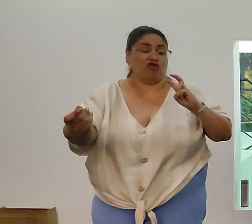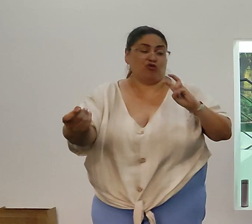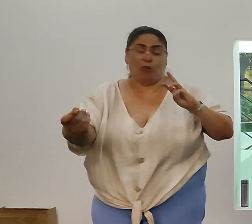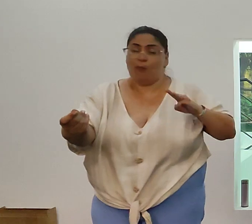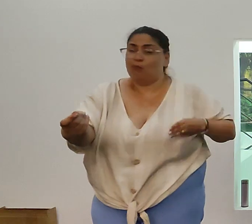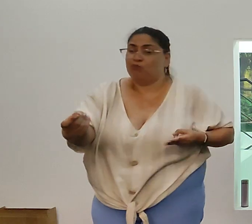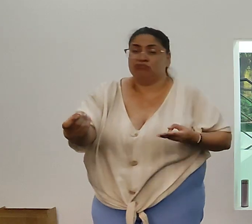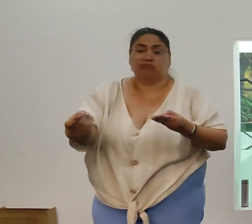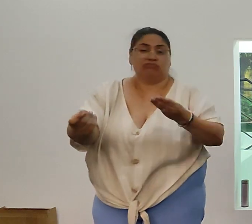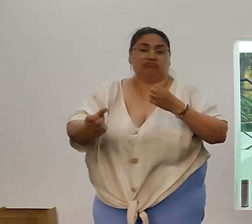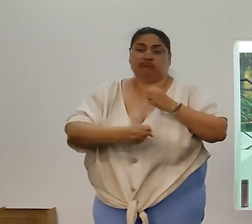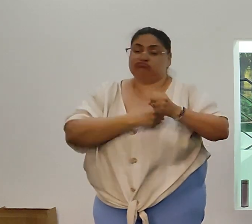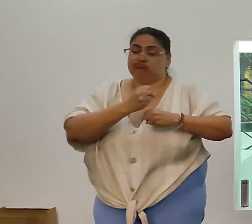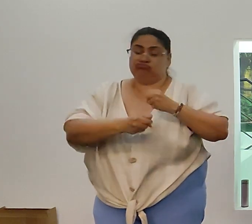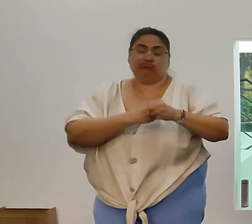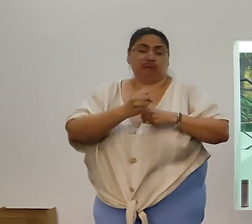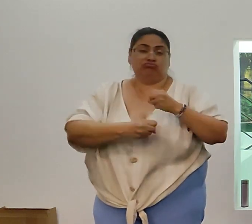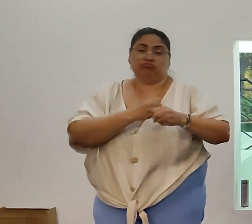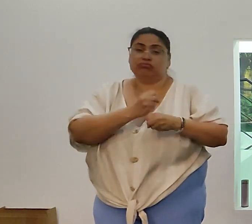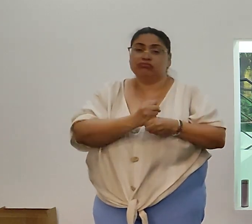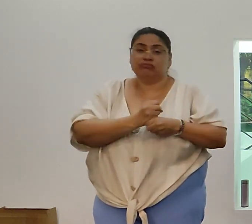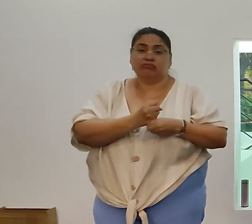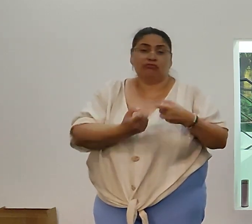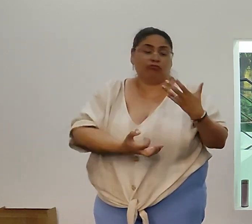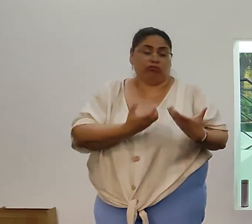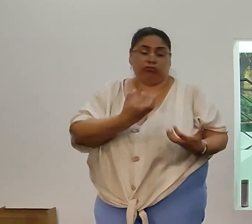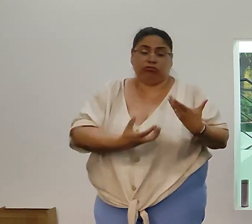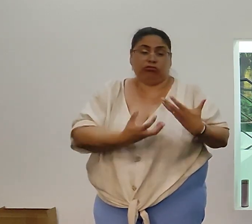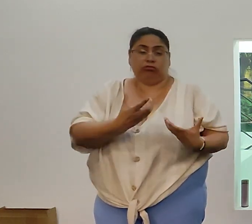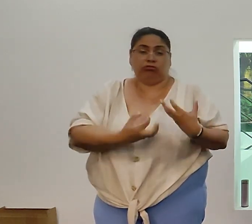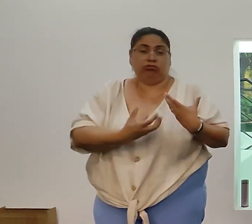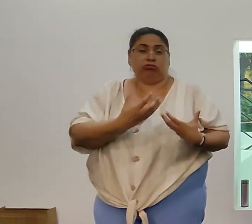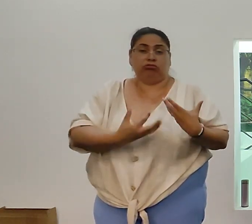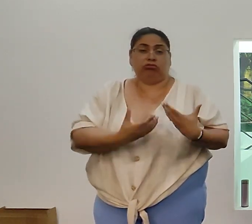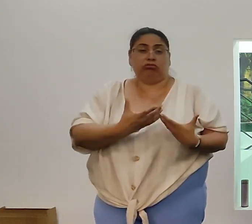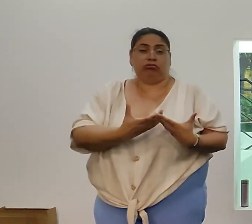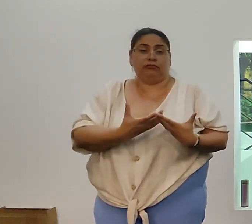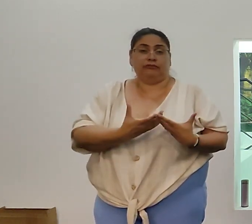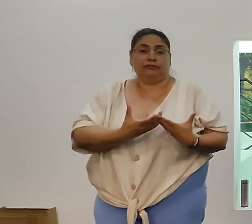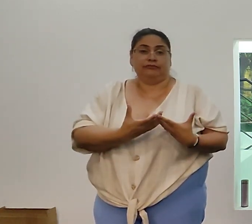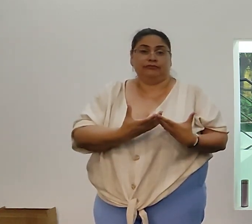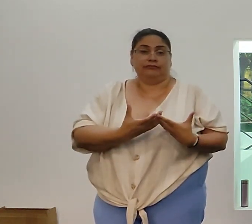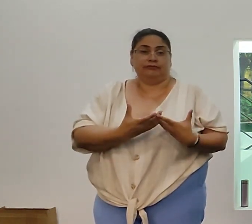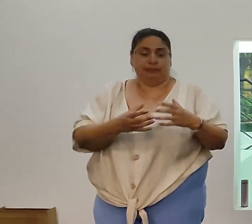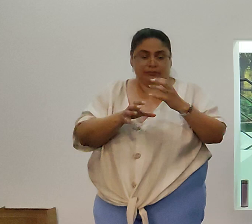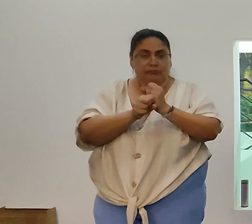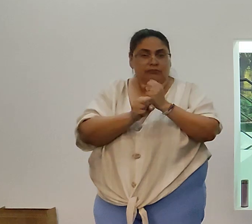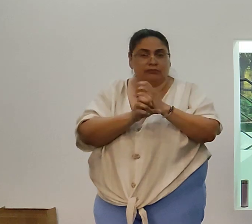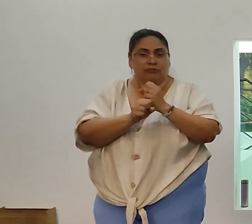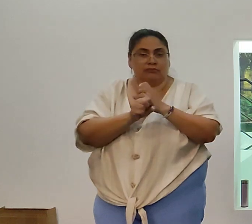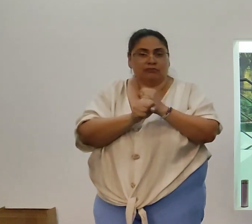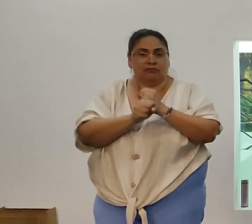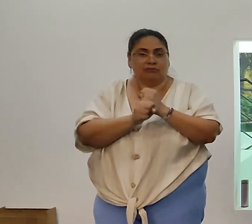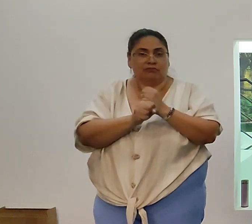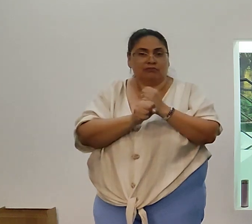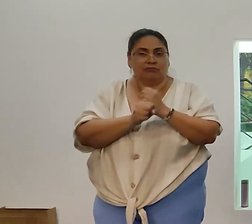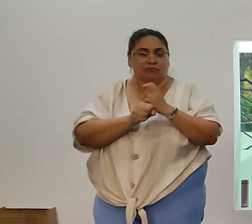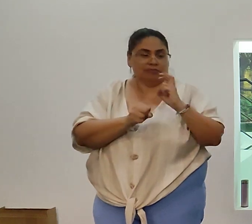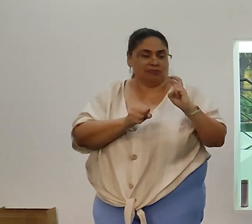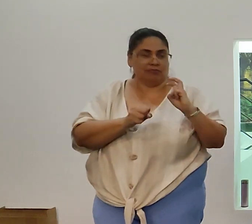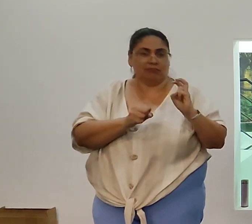anos no inferno, sofrendo conscientemente e ardendo no inferno. Tire essa conta do infinito e sobra quanto?